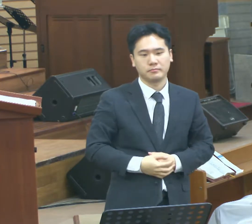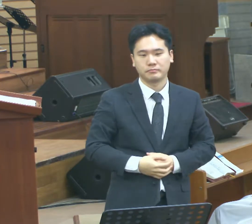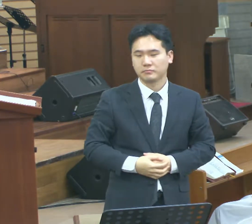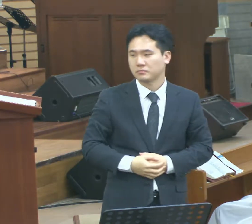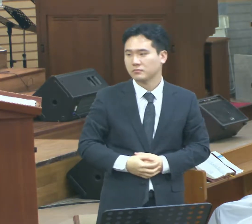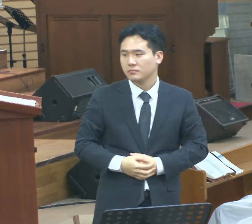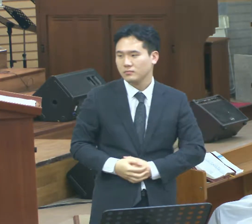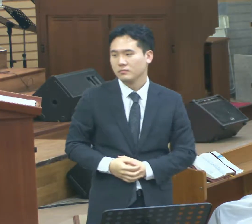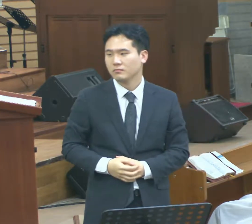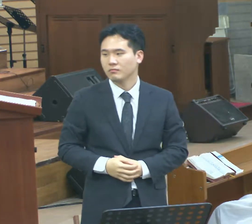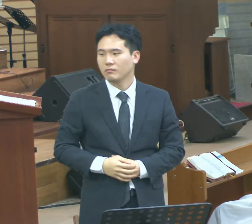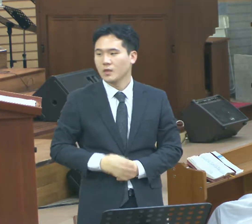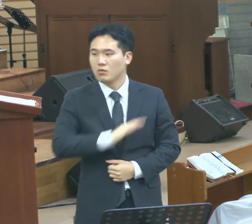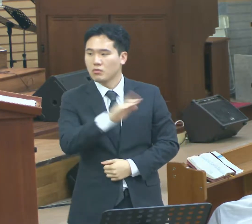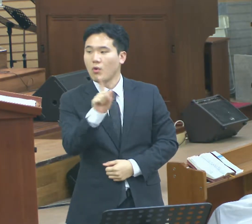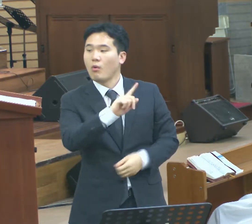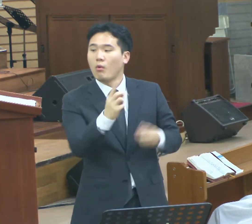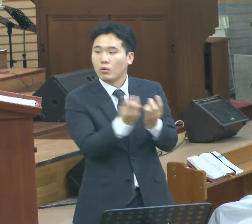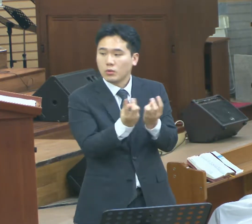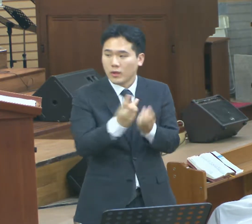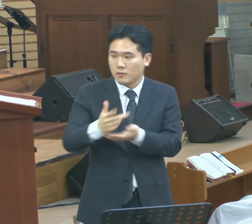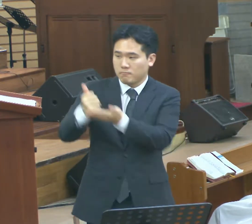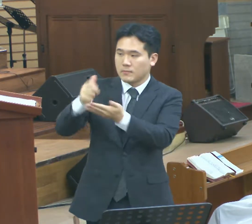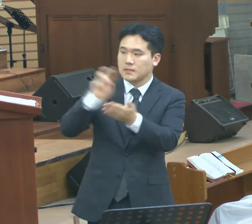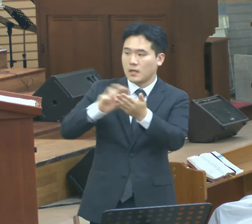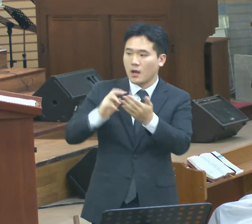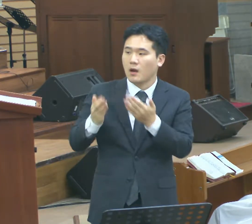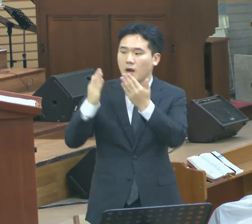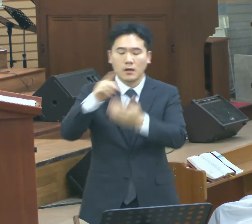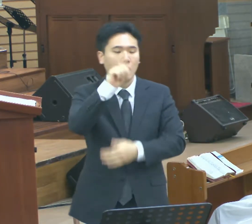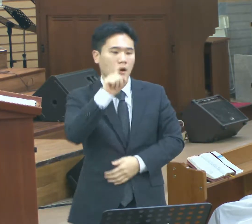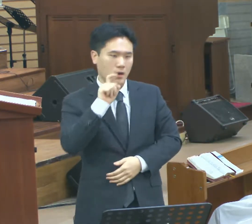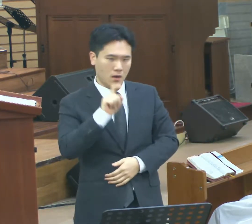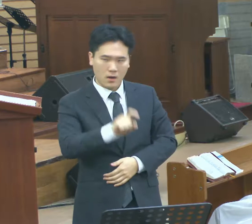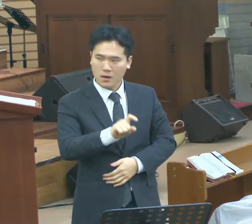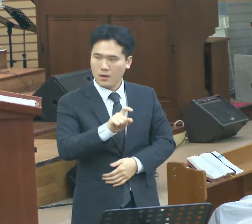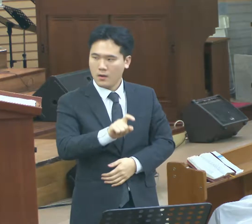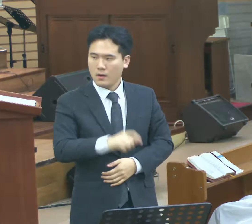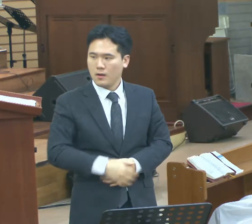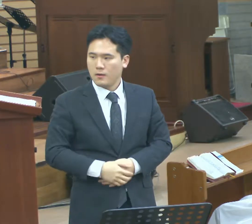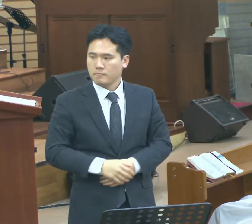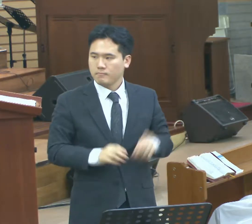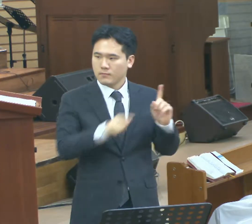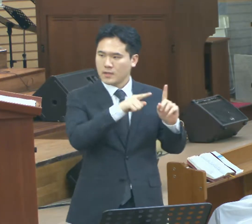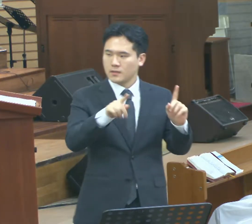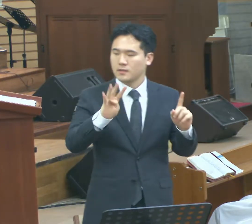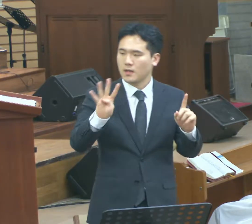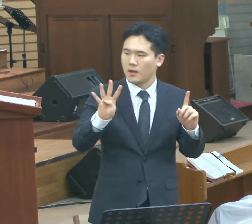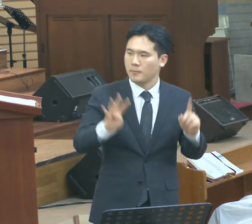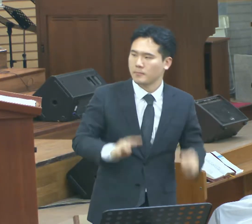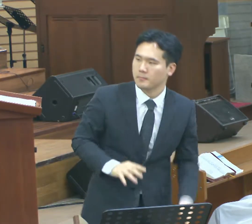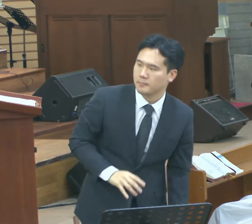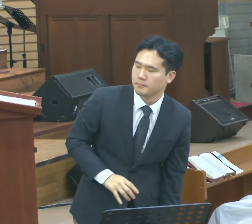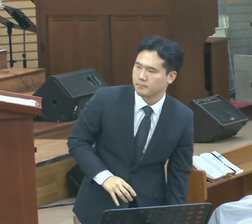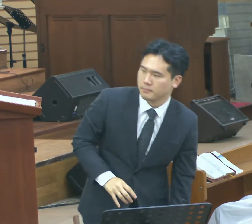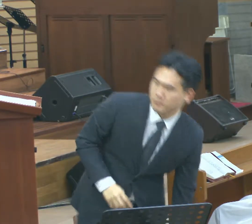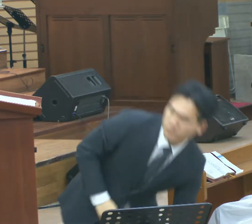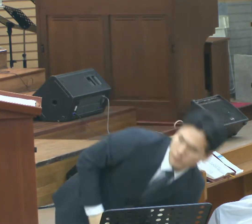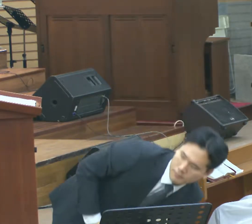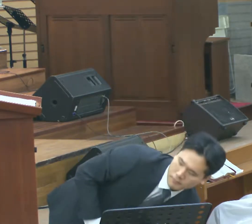한번 1절부터 4절까지 읽는데, 여러분이 지금 너무 추위를 통과하고